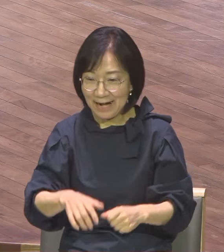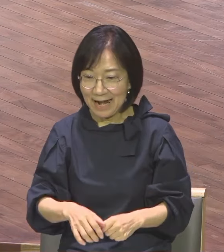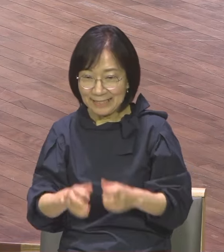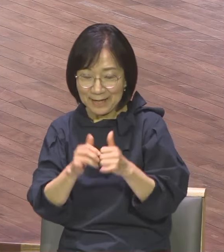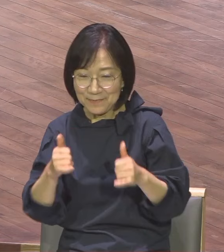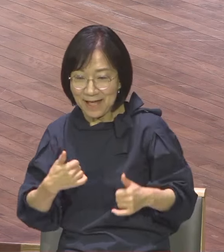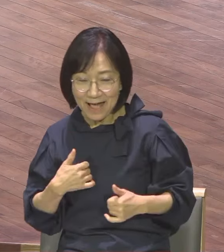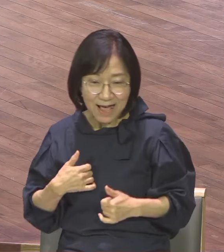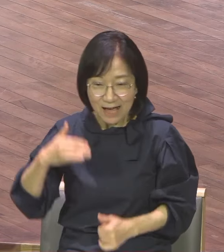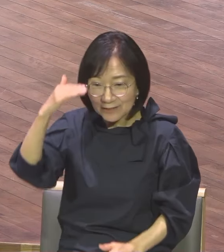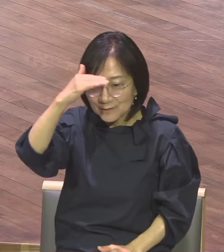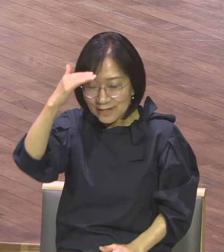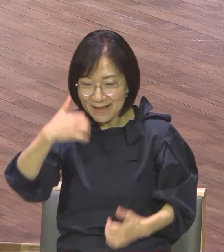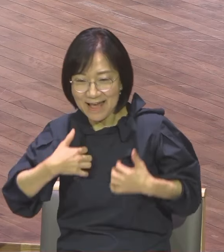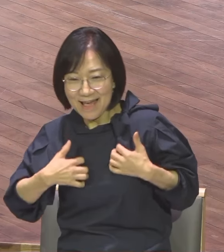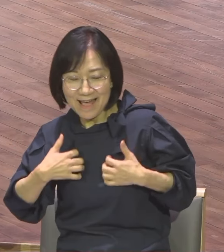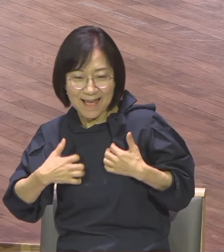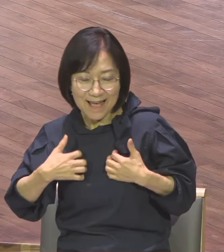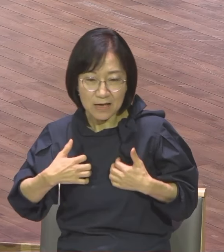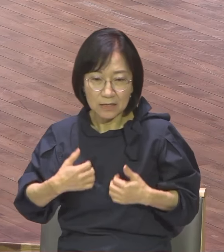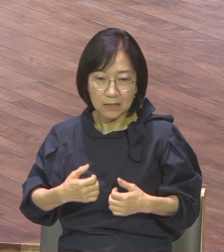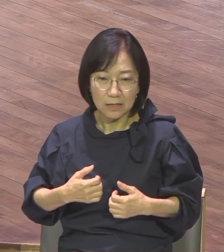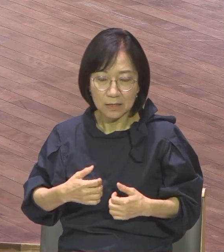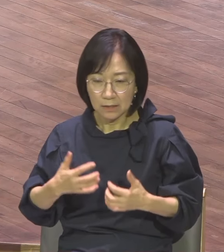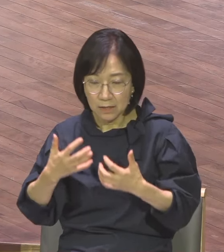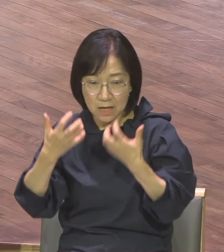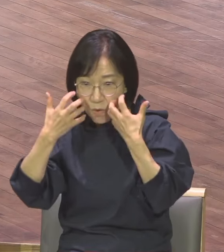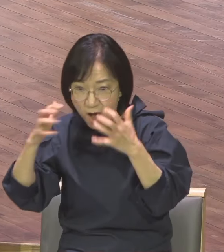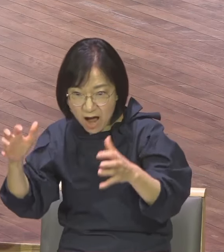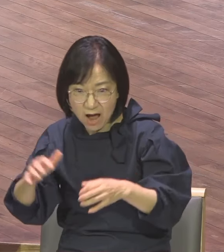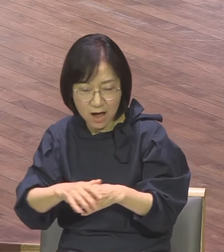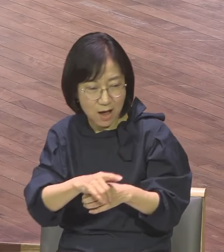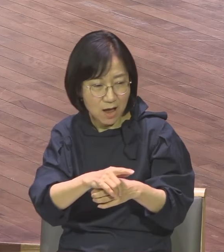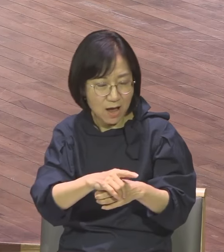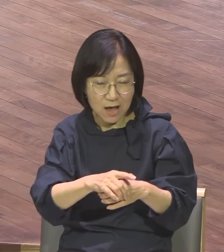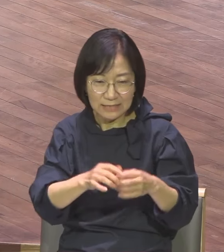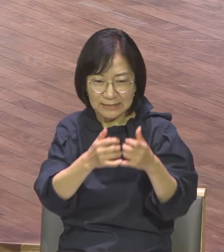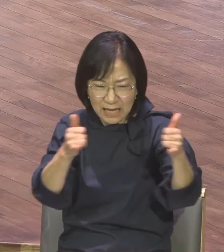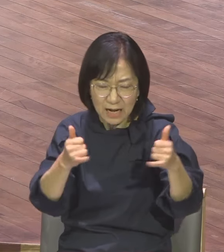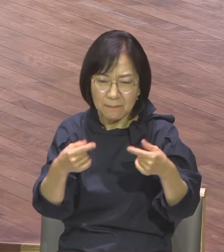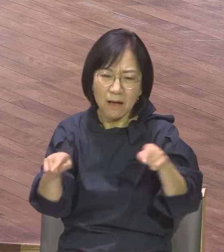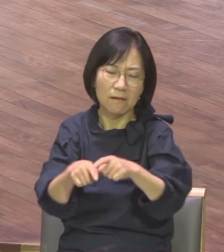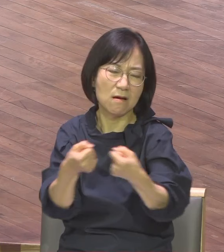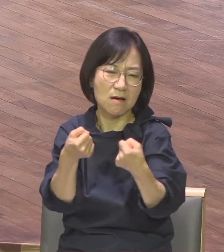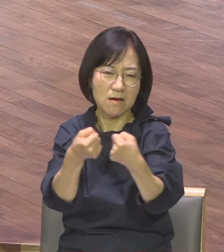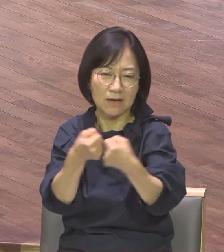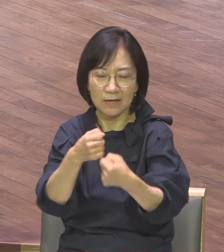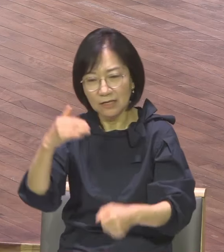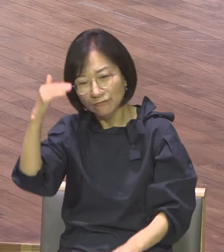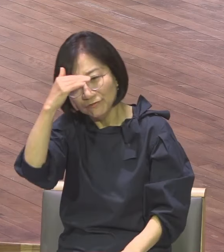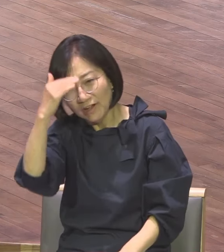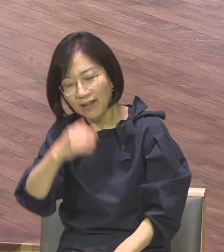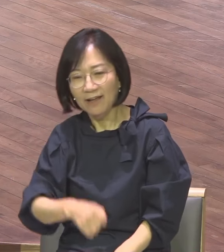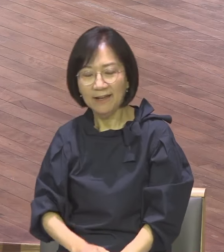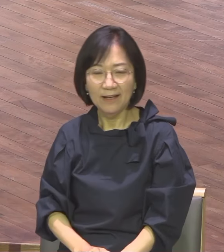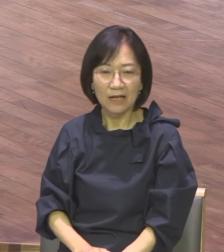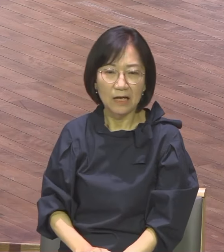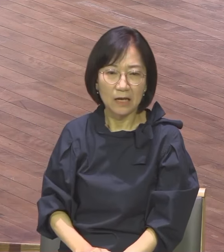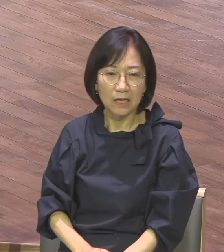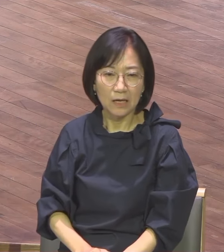것도 붙여가지고 서로 죽이도록 박수 치면 뭐 황자가 이러면 죽이고 이러면 세워주고 막. 그런 짓을 장난 완전히